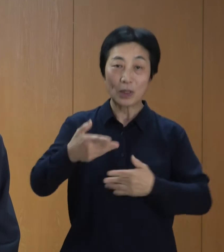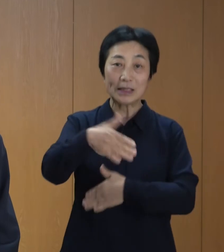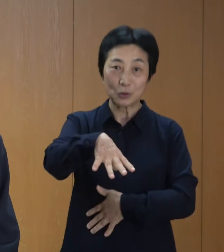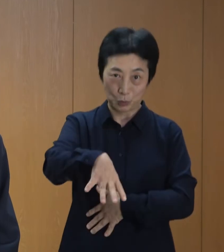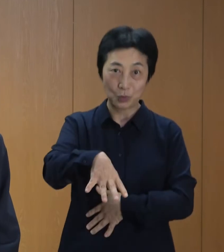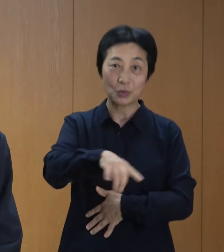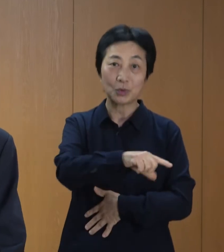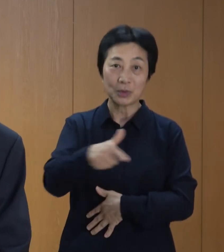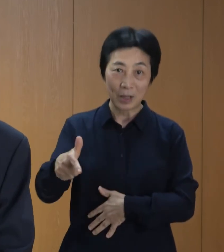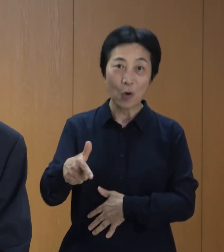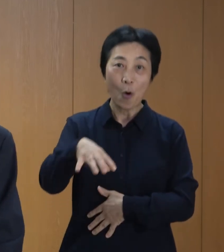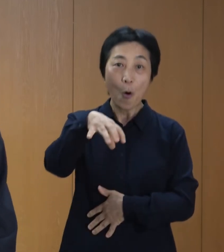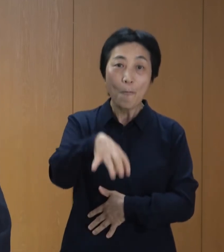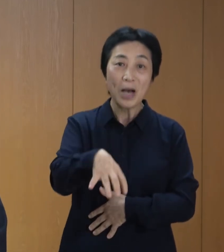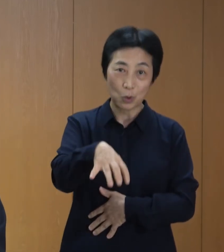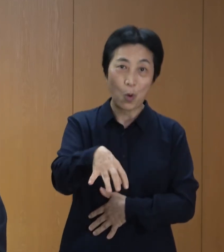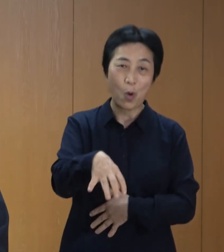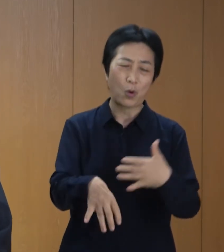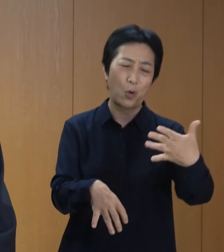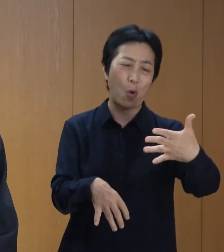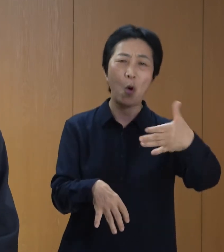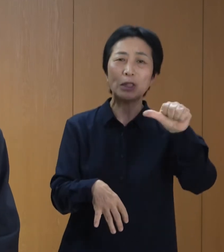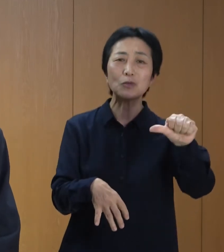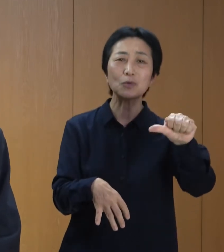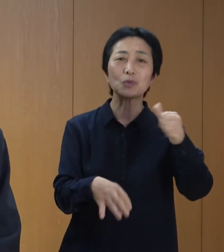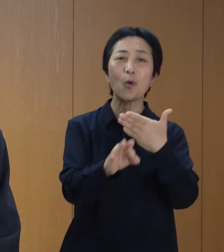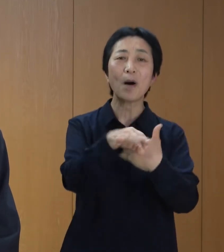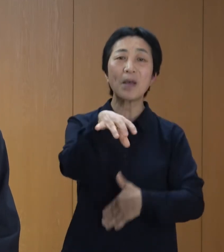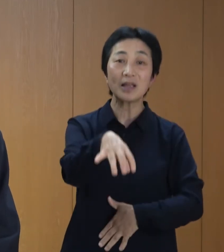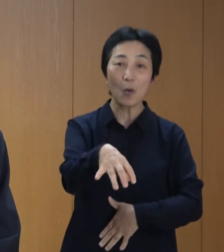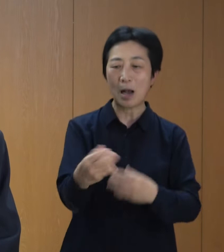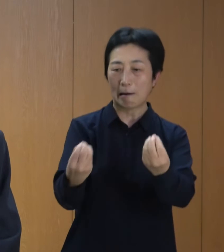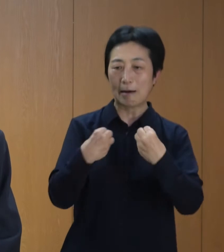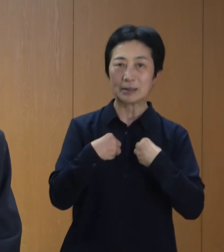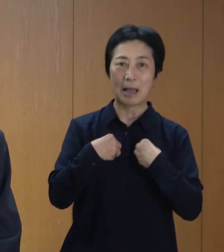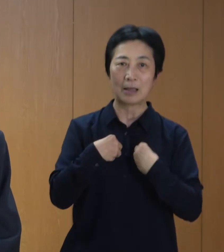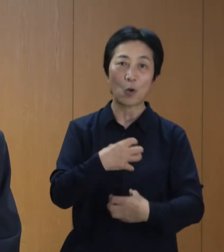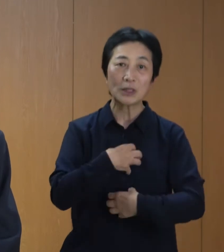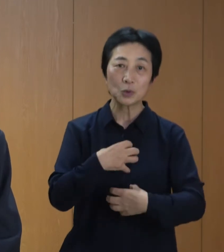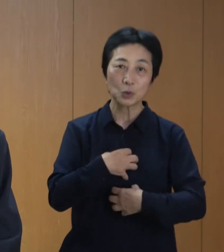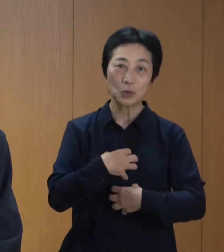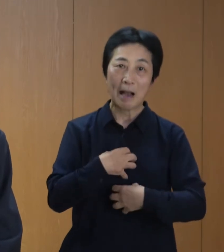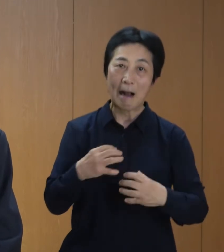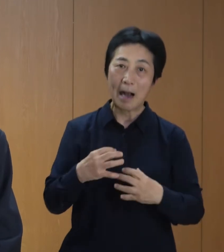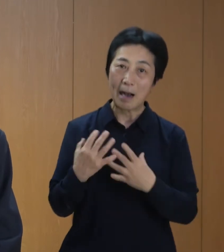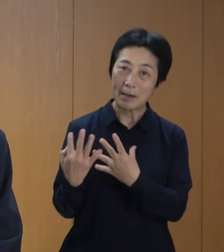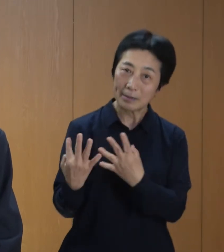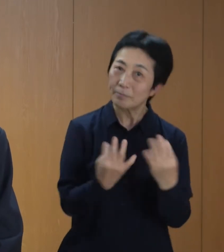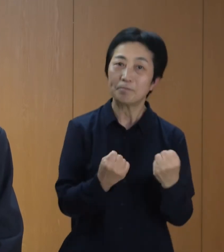の変化です。これらの場面では感染リスクが高まりますので、その後